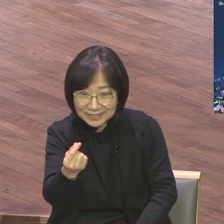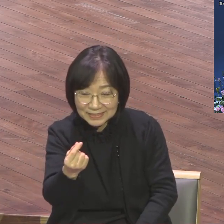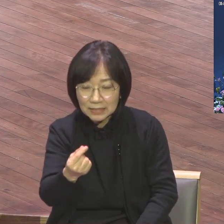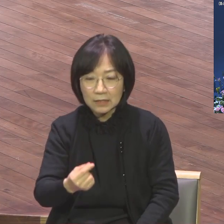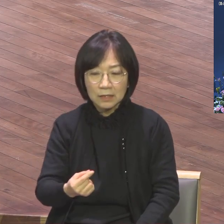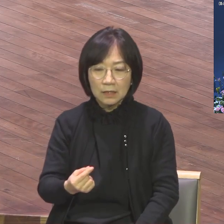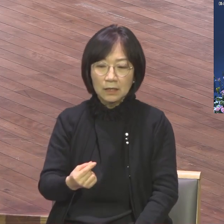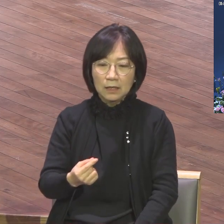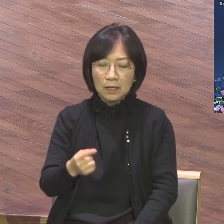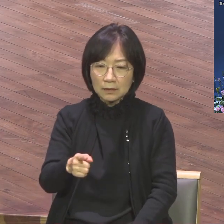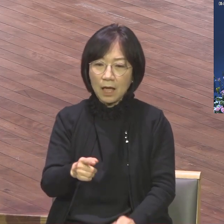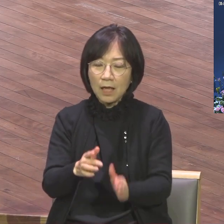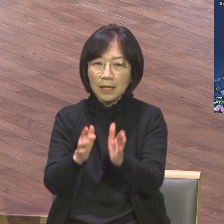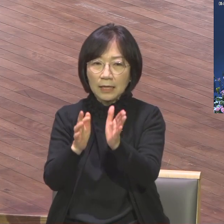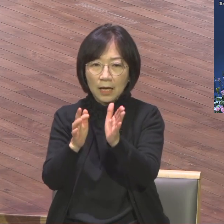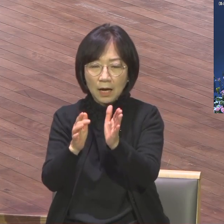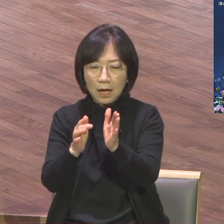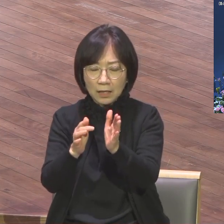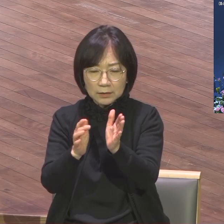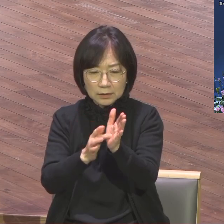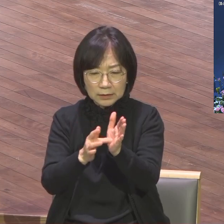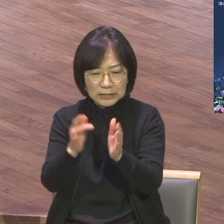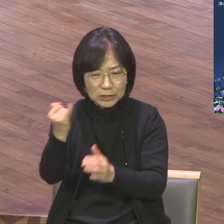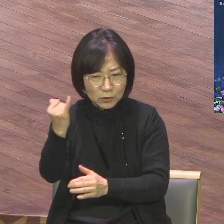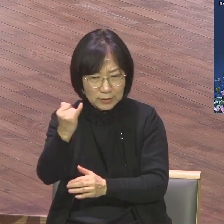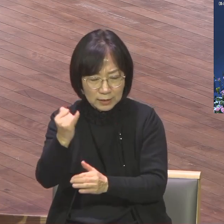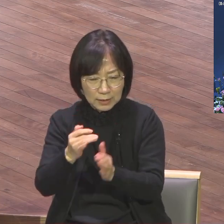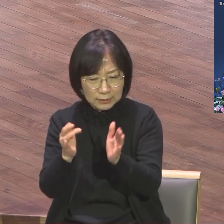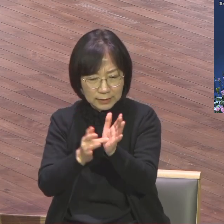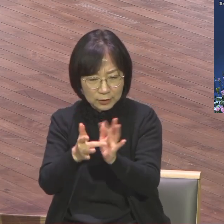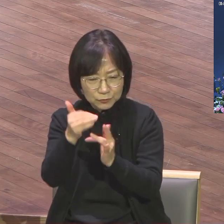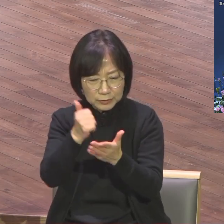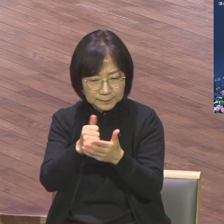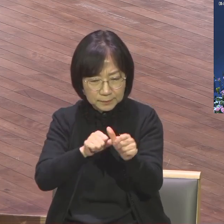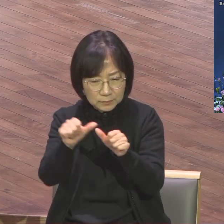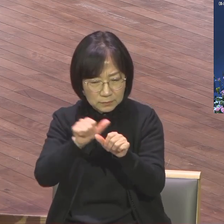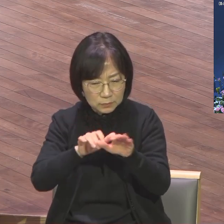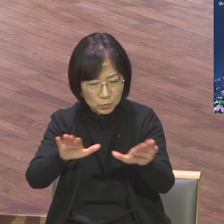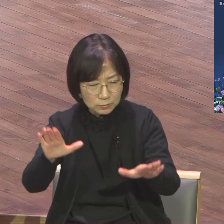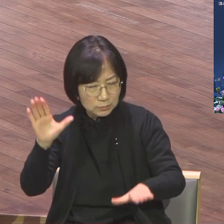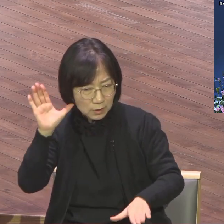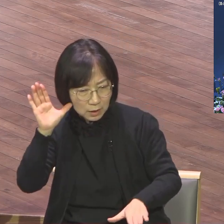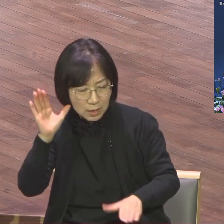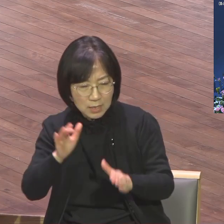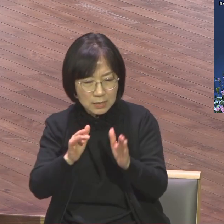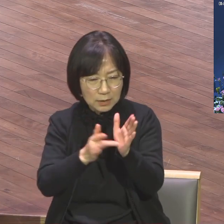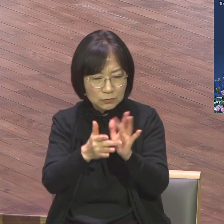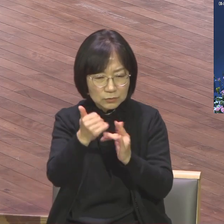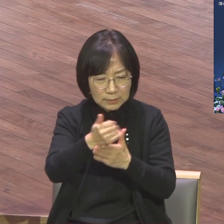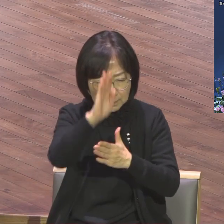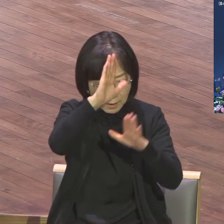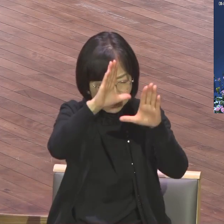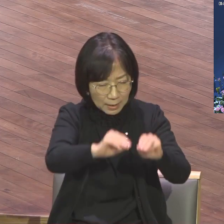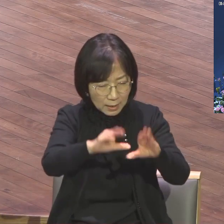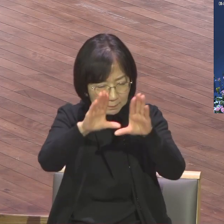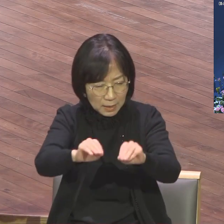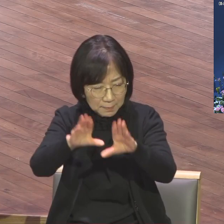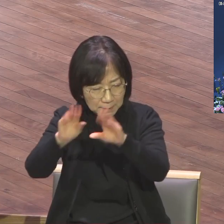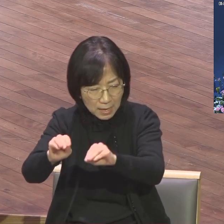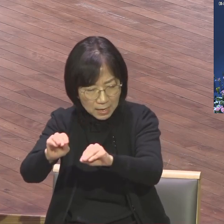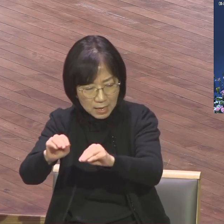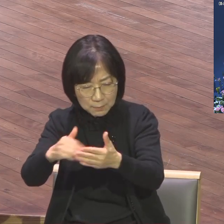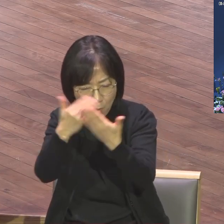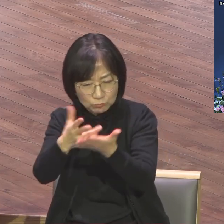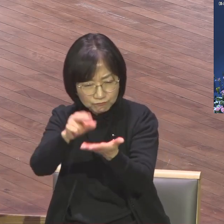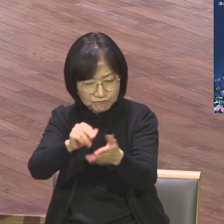뭐냐? 예수님에 대한 소문 들은 겁니다. 소문. 이 혈루증 여자가 예수님은 모든 병을 치유한다. 예수님은 모든